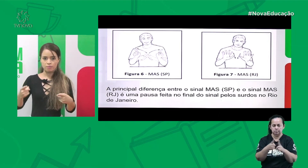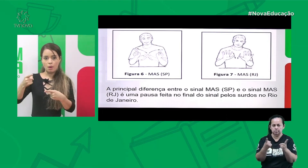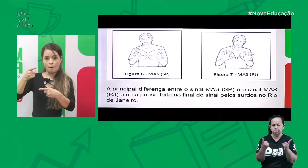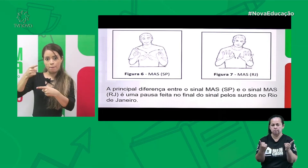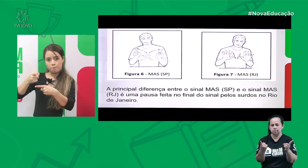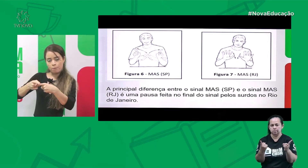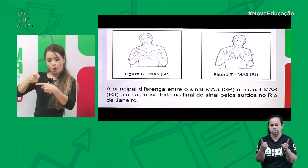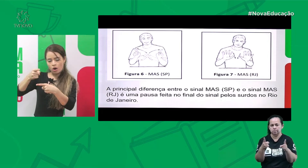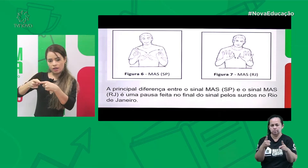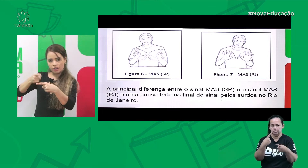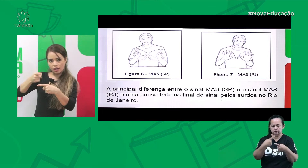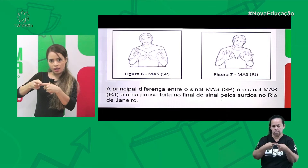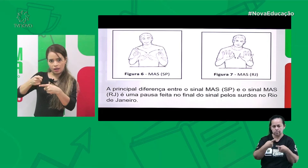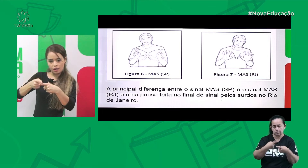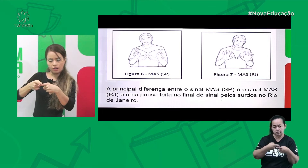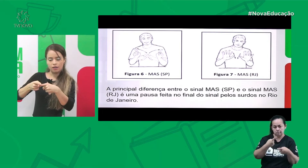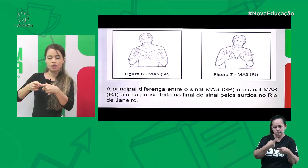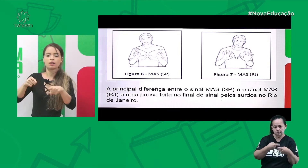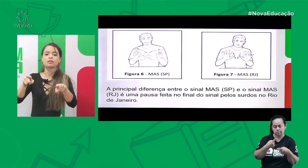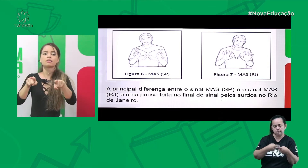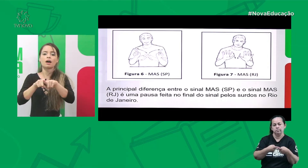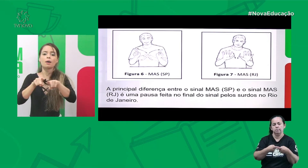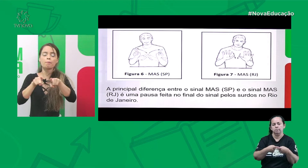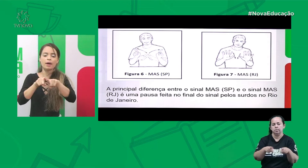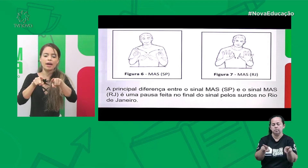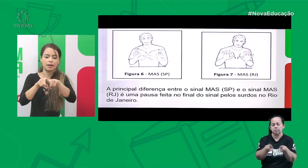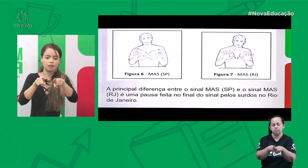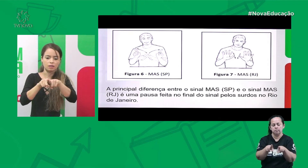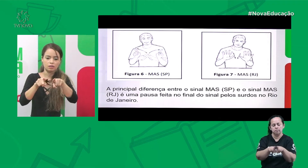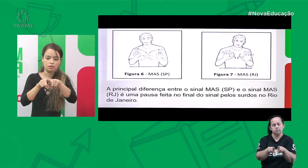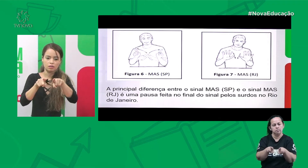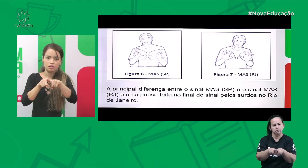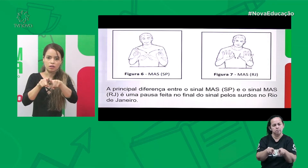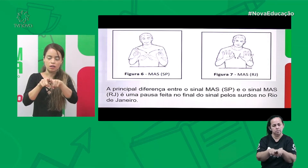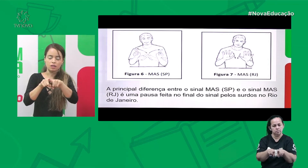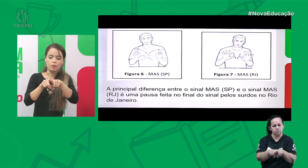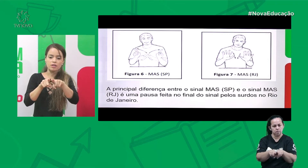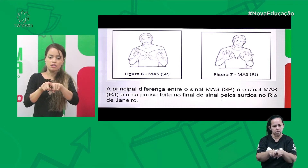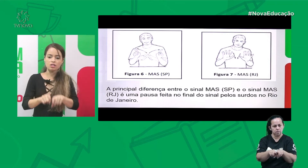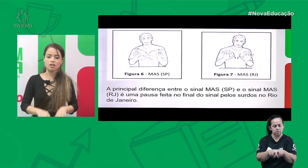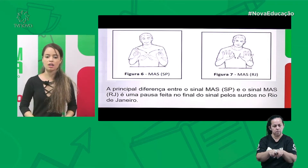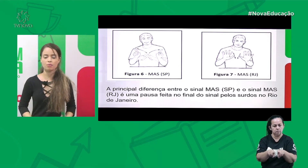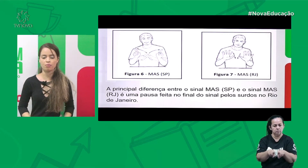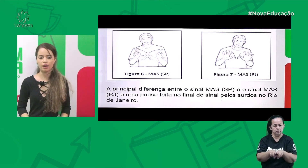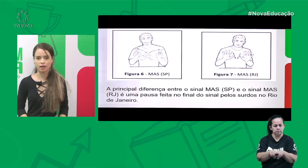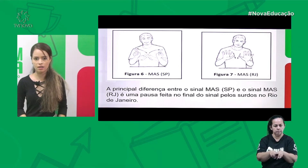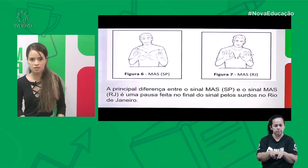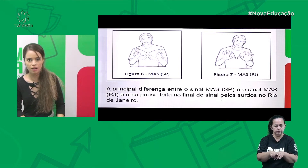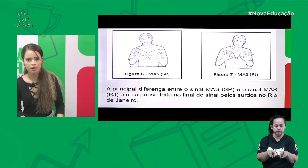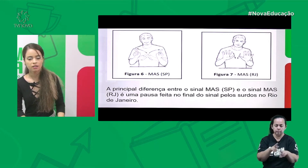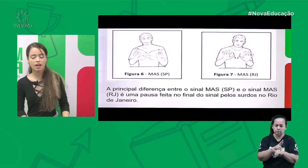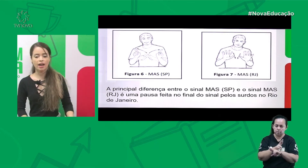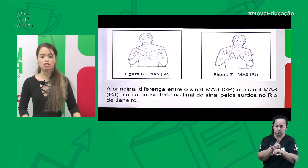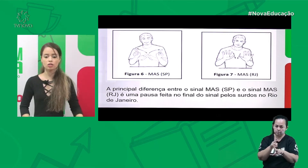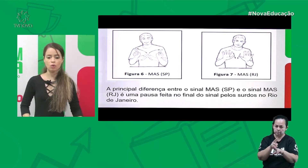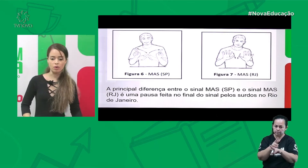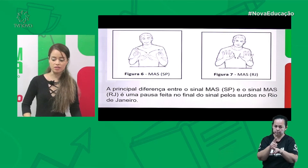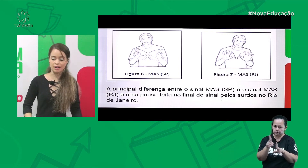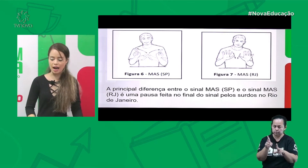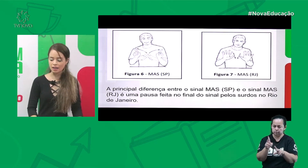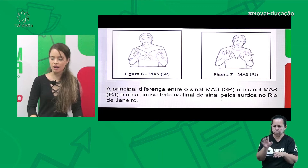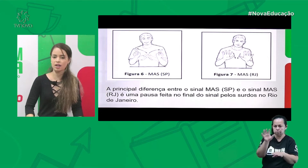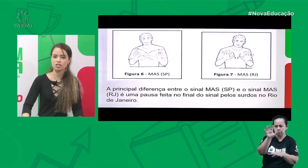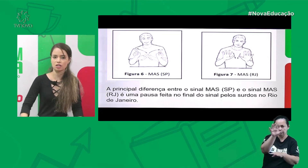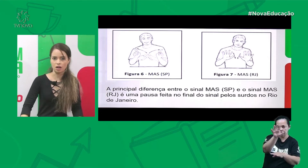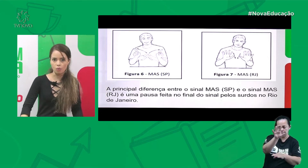Mais, porque, também. Então, existe essa diferença de